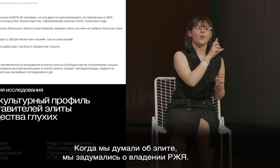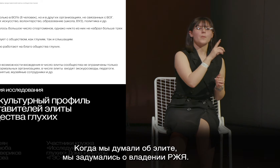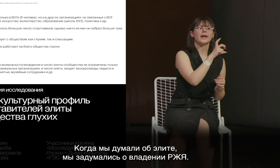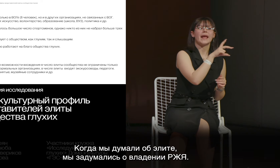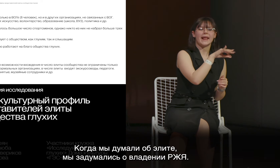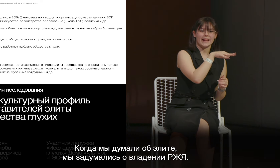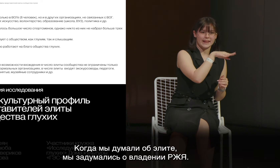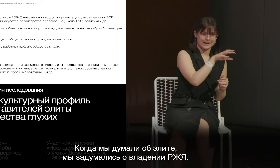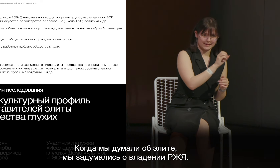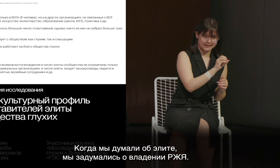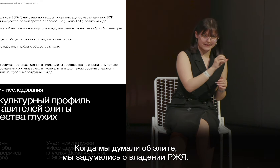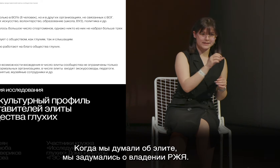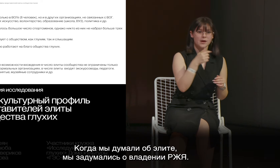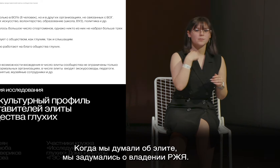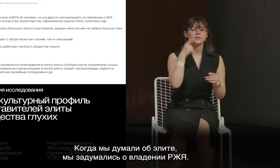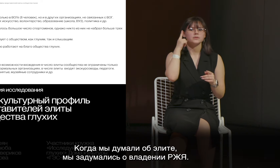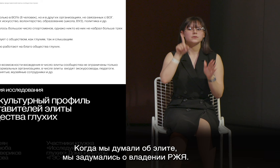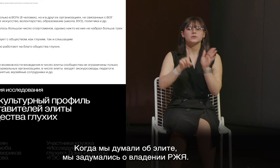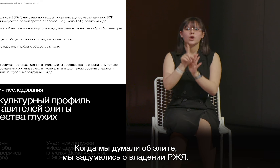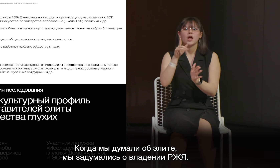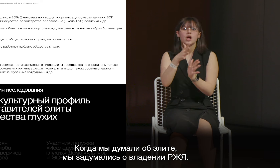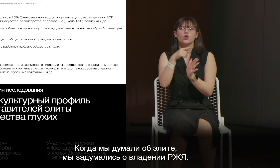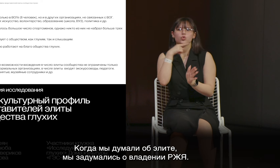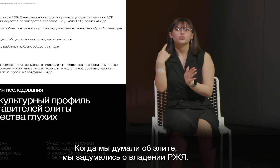Когда мы думали об элите, мы стали